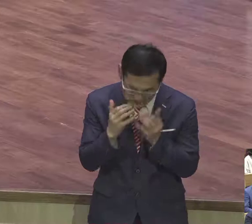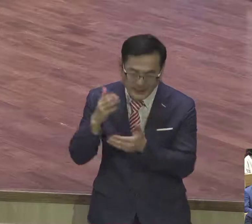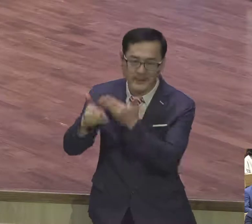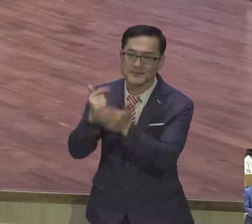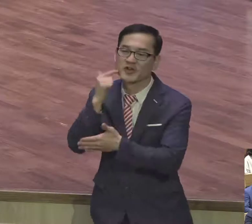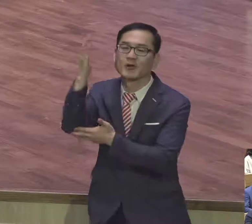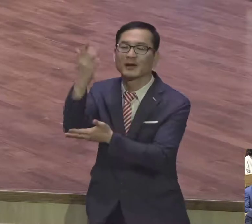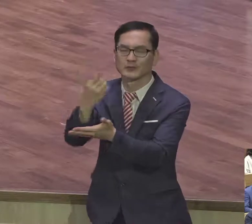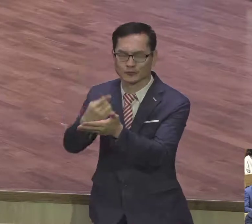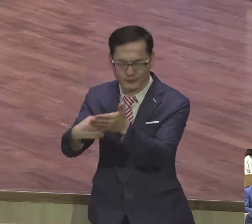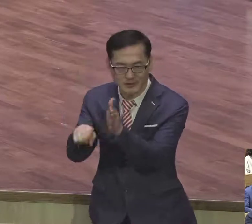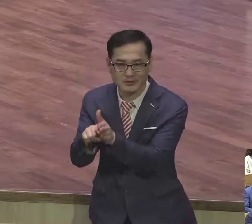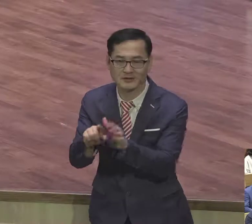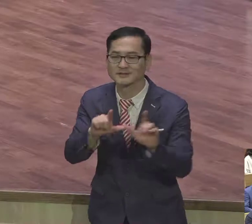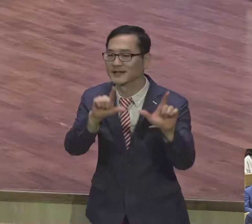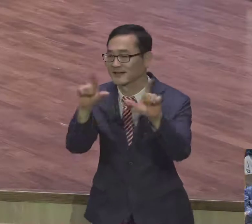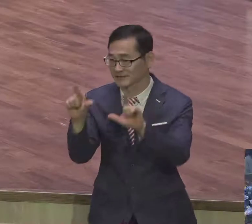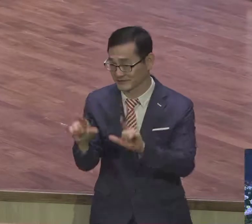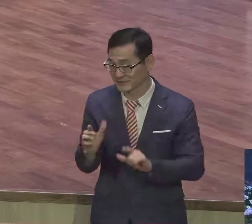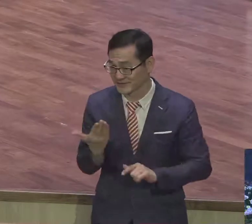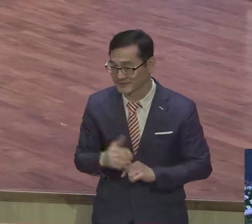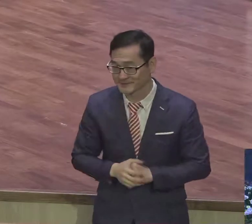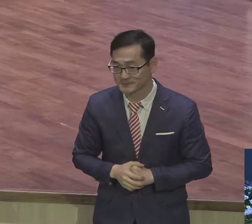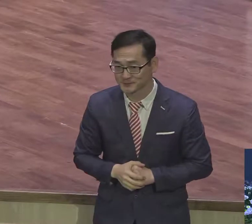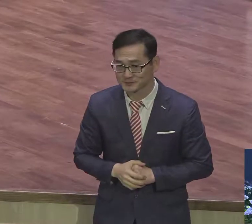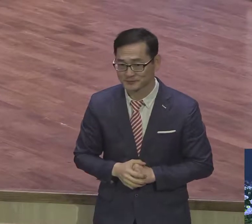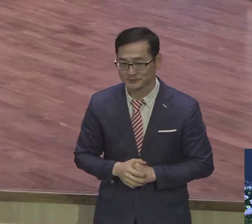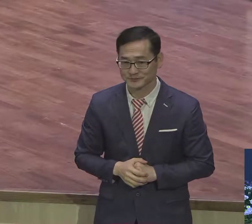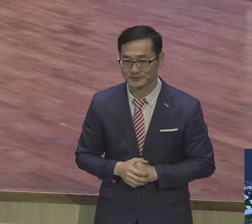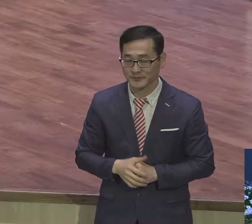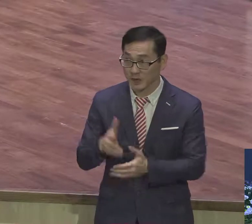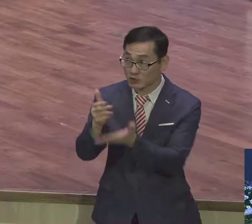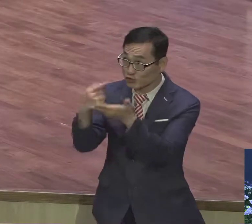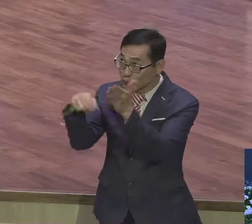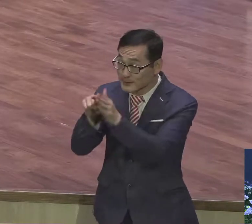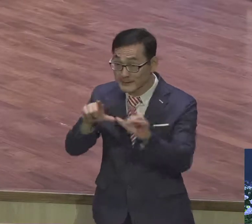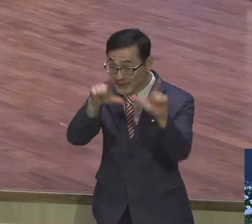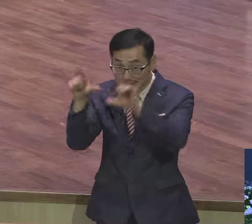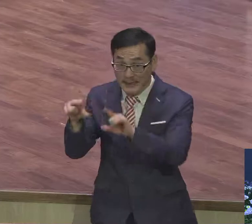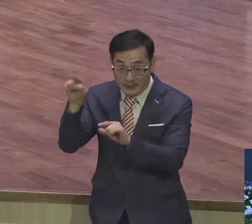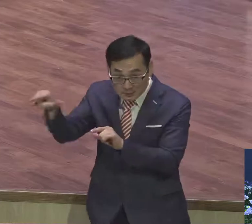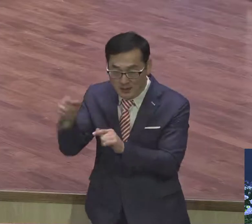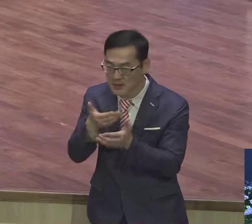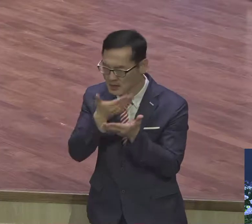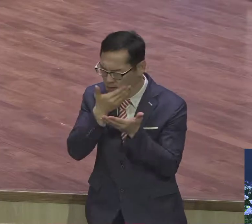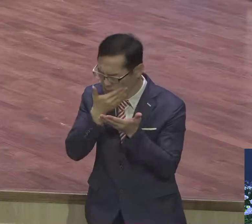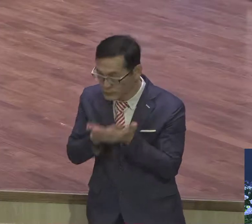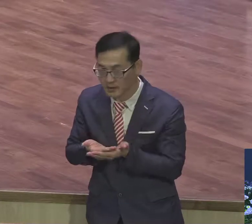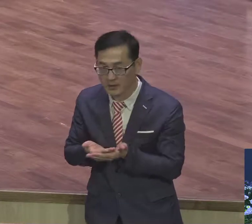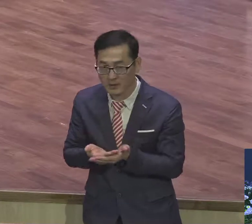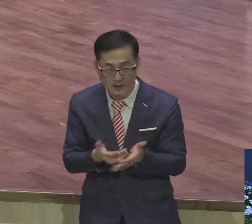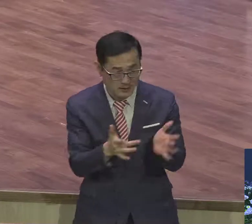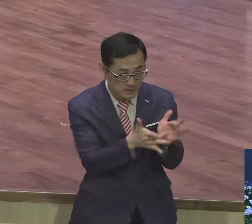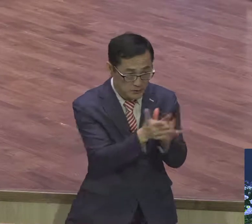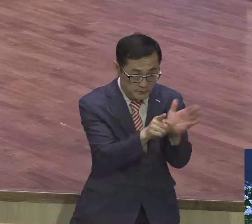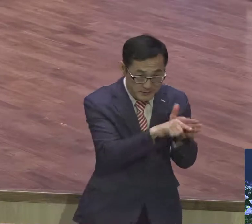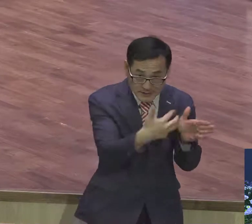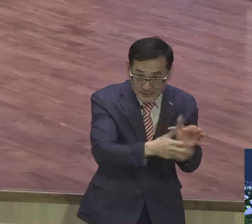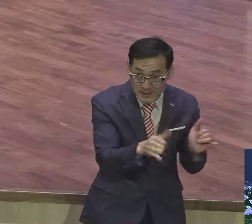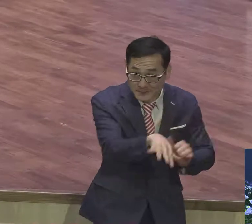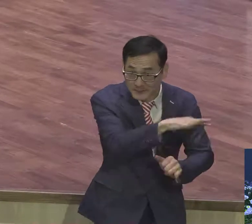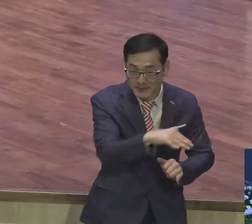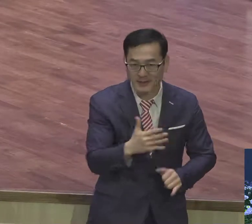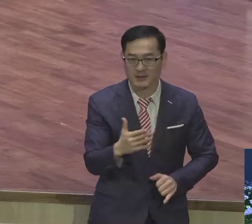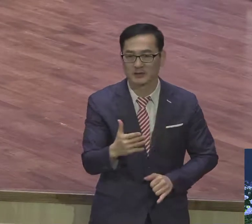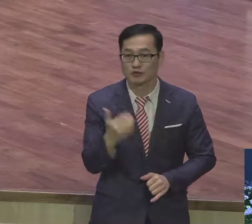그래서 우리가 주를 위해서 산다. 이것만큼 귀한 것이 없어요. 세상 불신자들은요. 오직 자기를 위해서